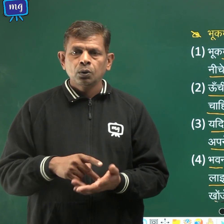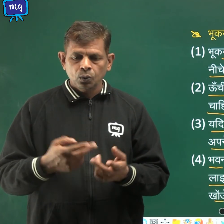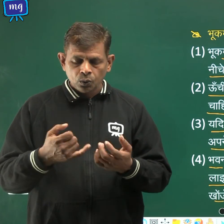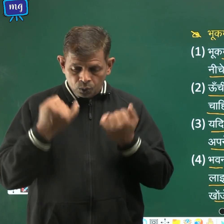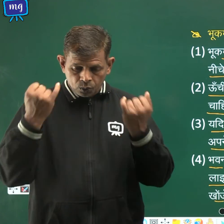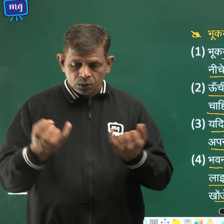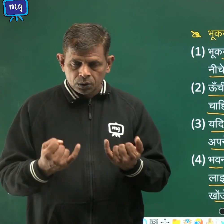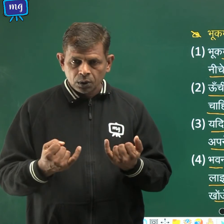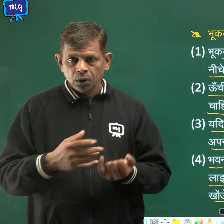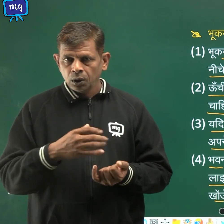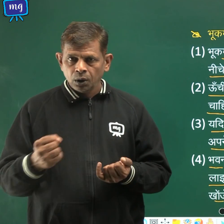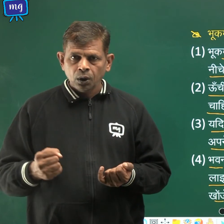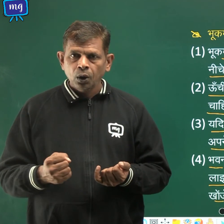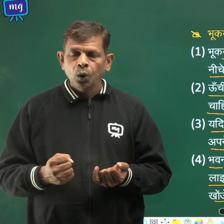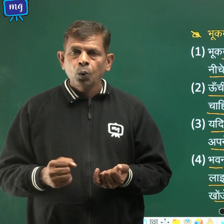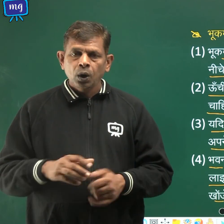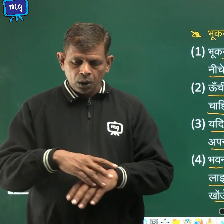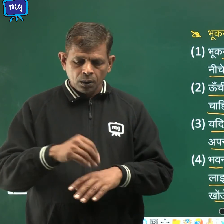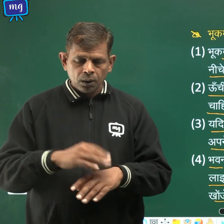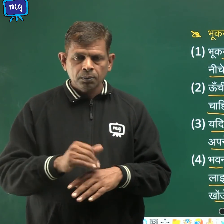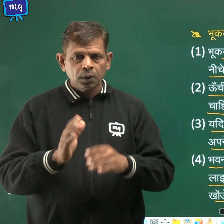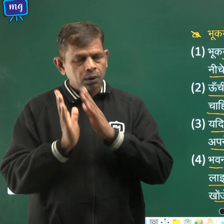खोजें व धरती पर लेट जाएं।